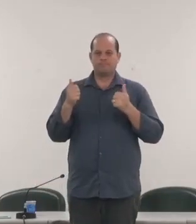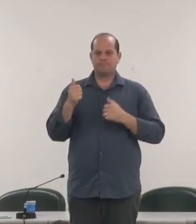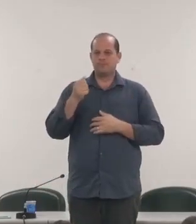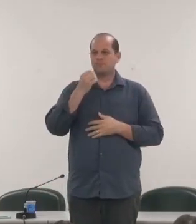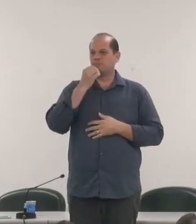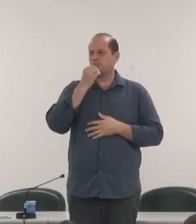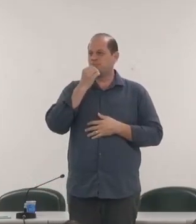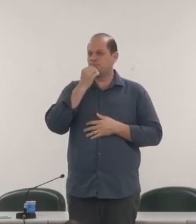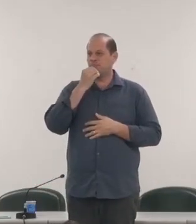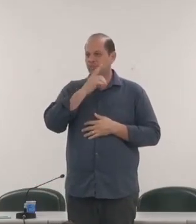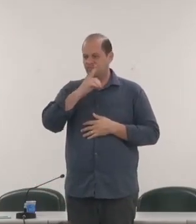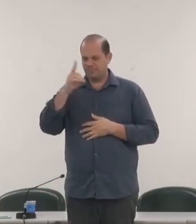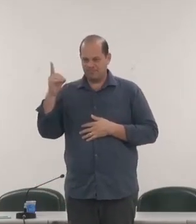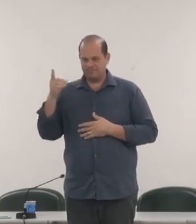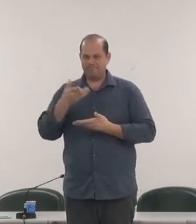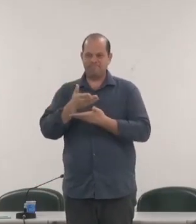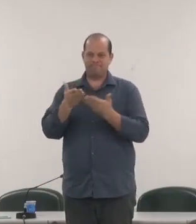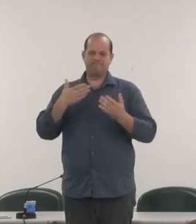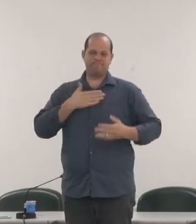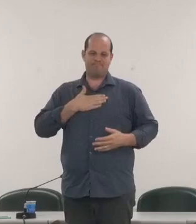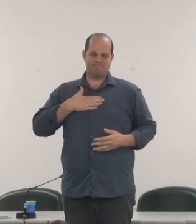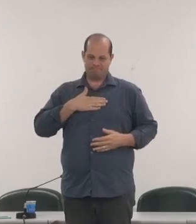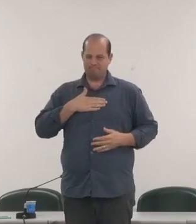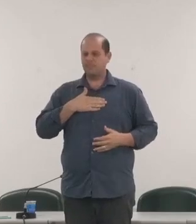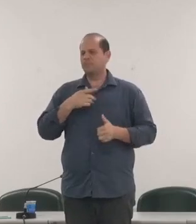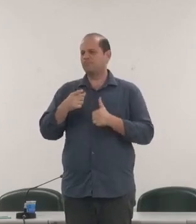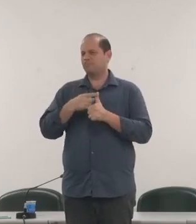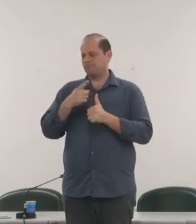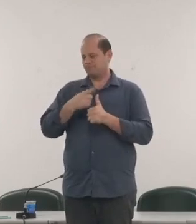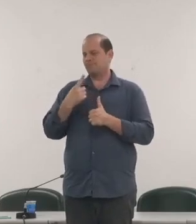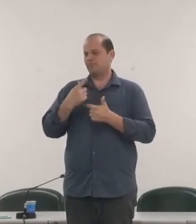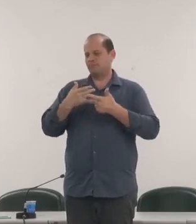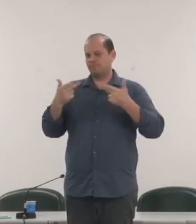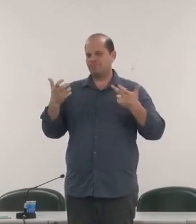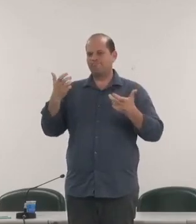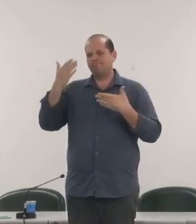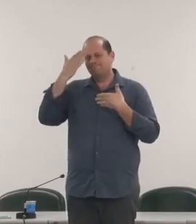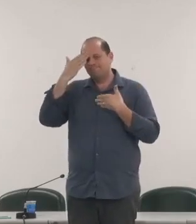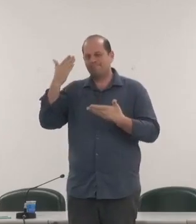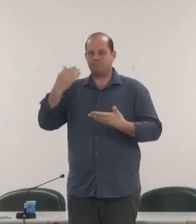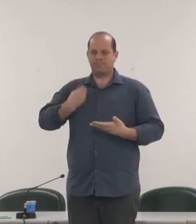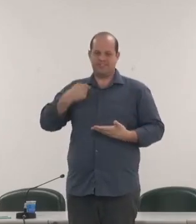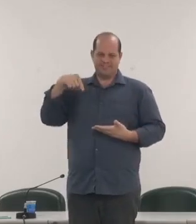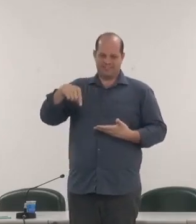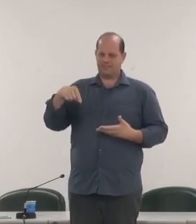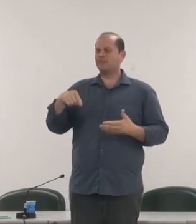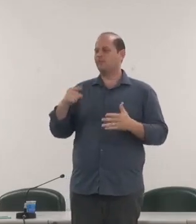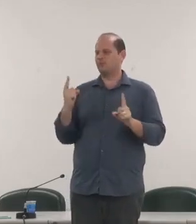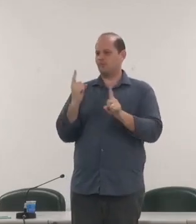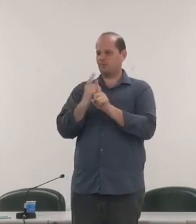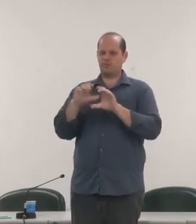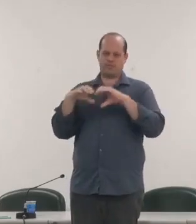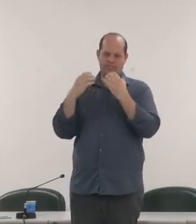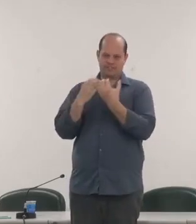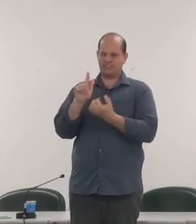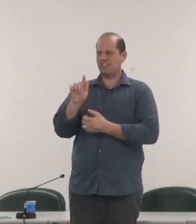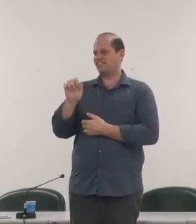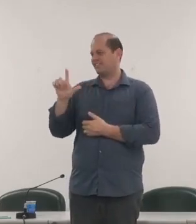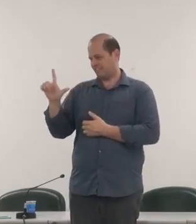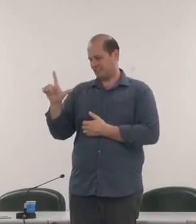linguísticos. Bom dia a todos os presentes, todas as presentes. Primeiro, queria agradecer a oportunidade, o